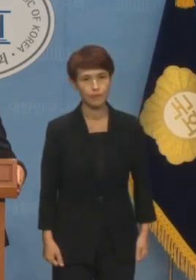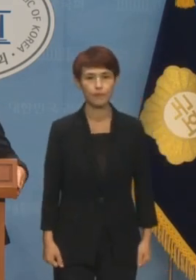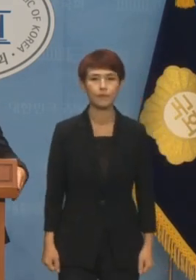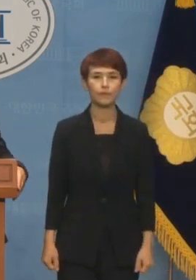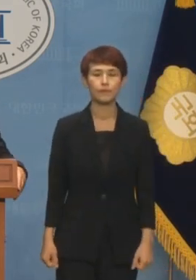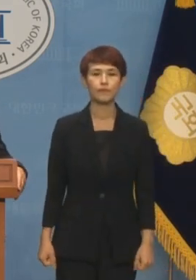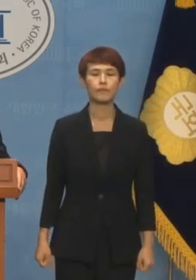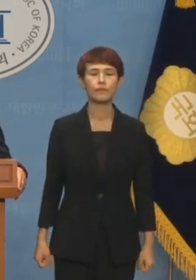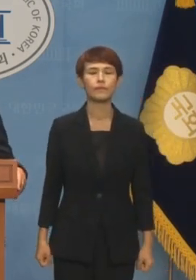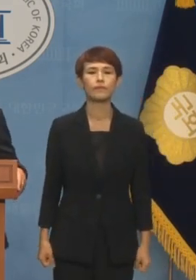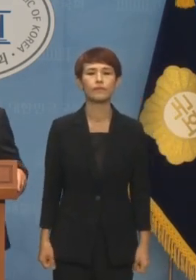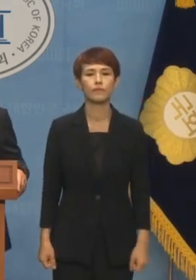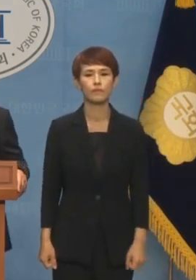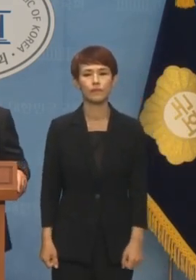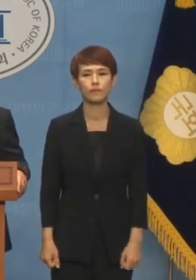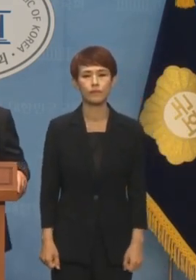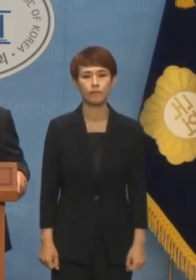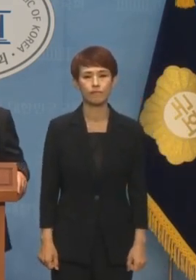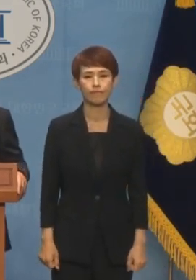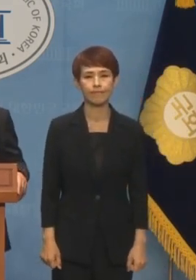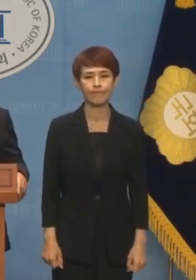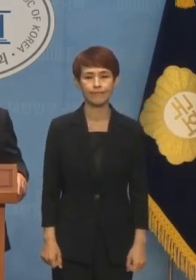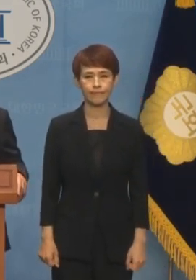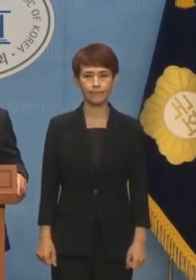좀 더 높은가?